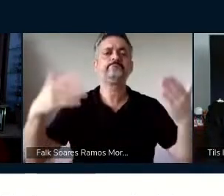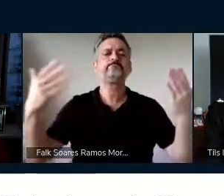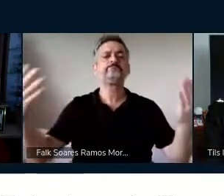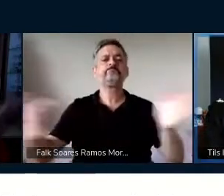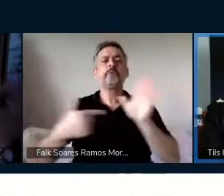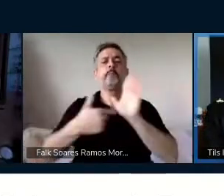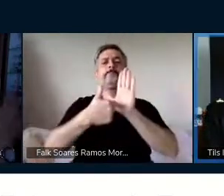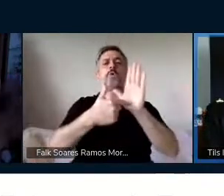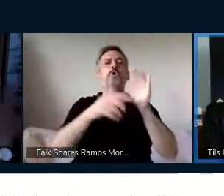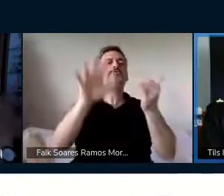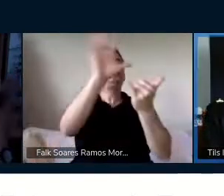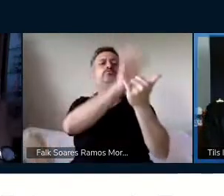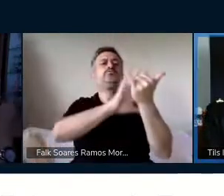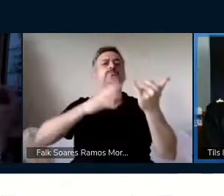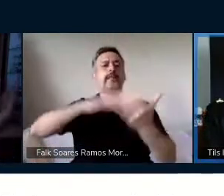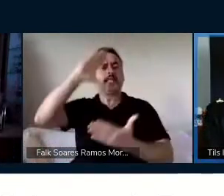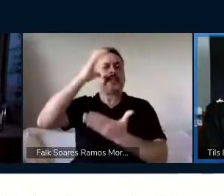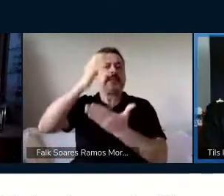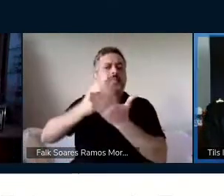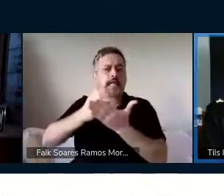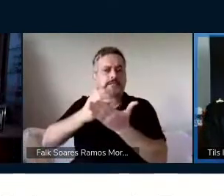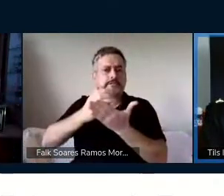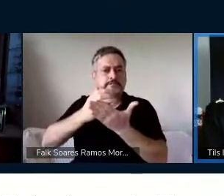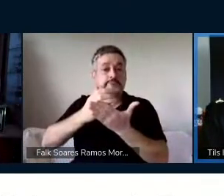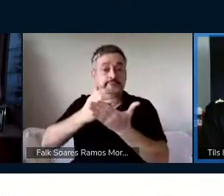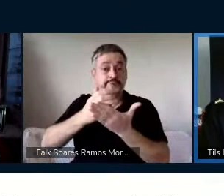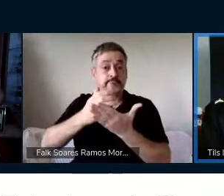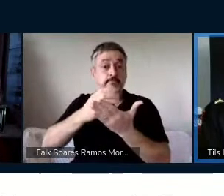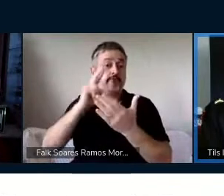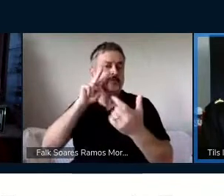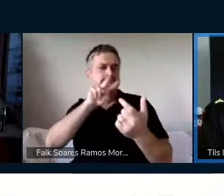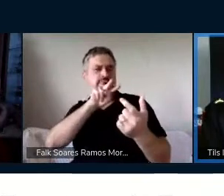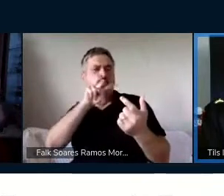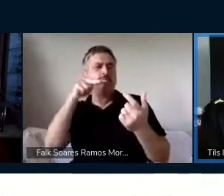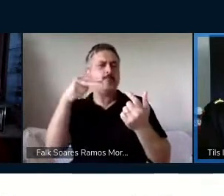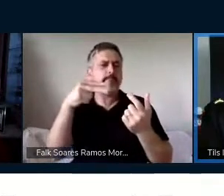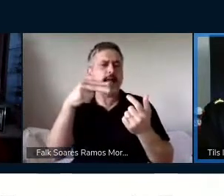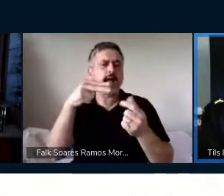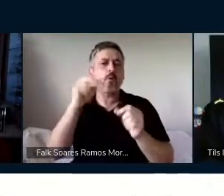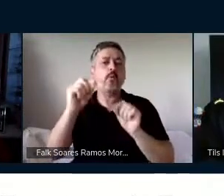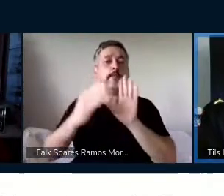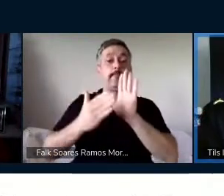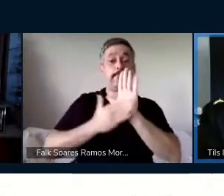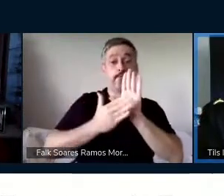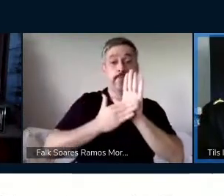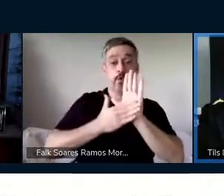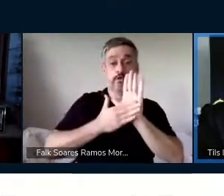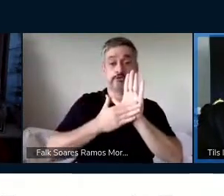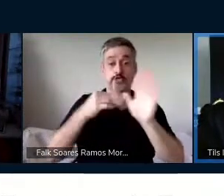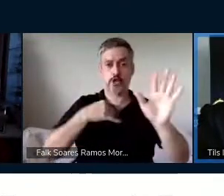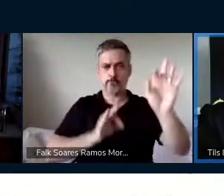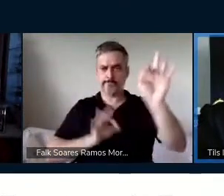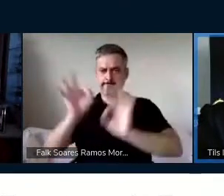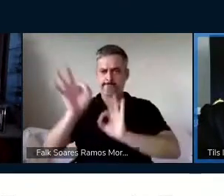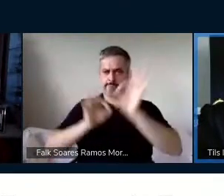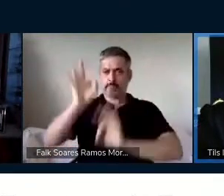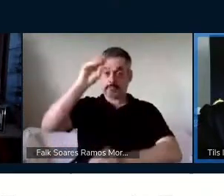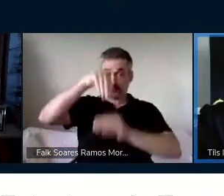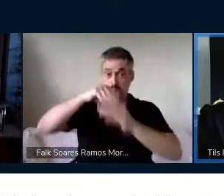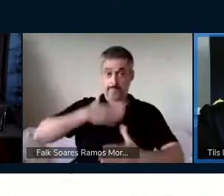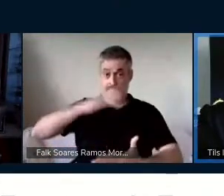A estrutura da tese foi organizada em